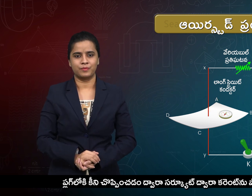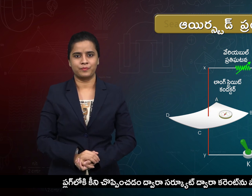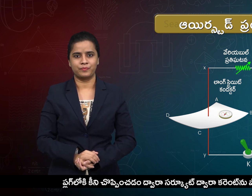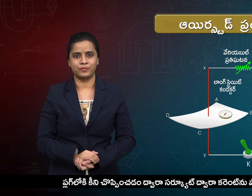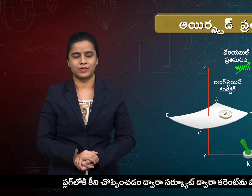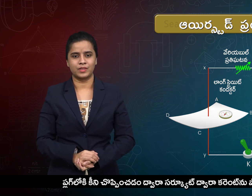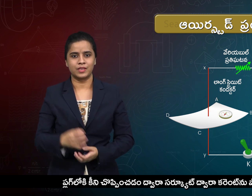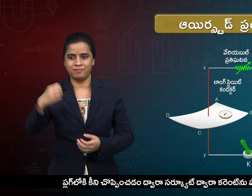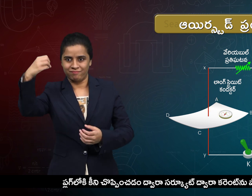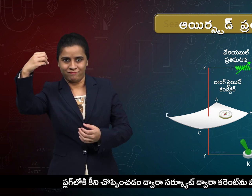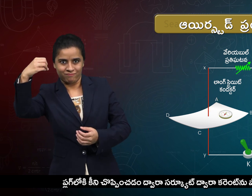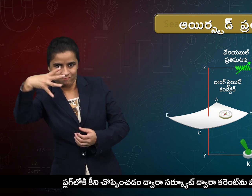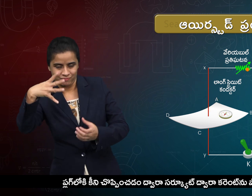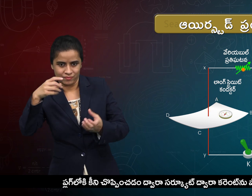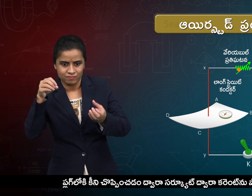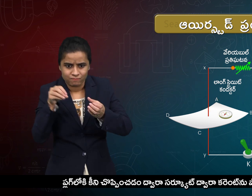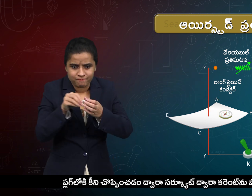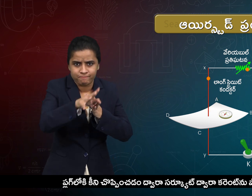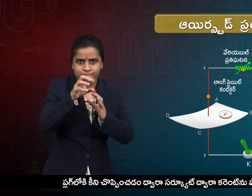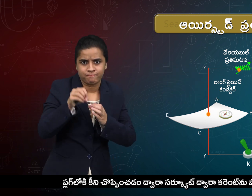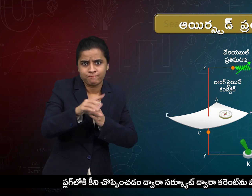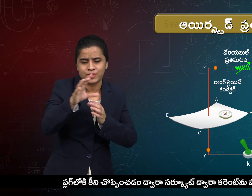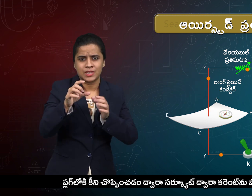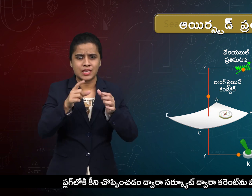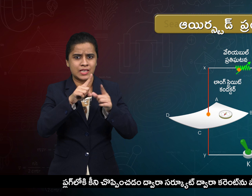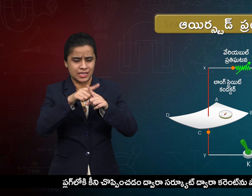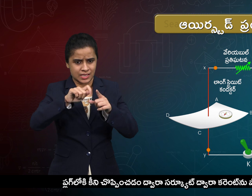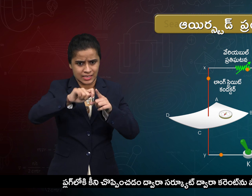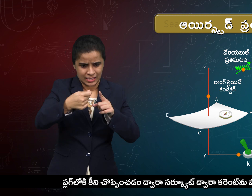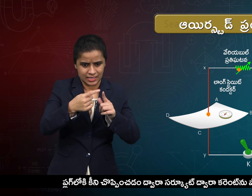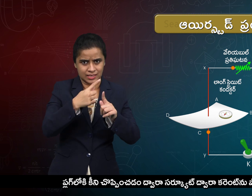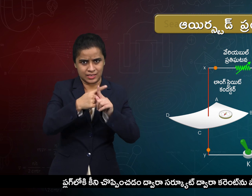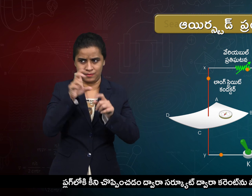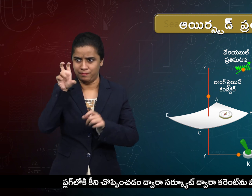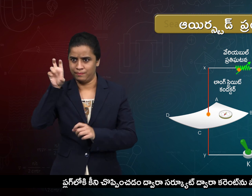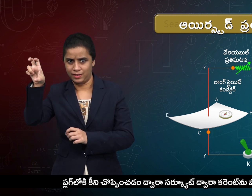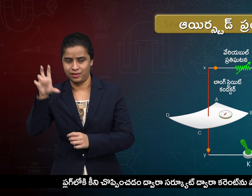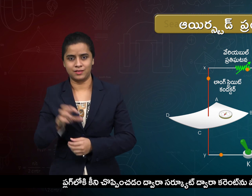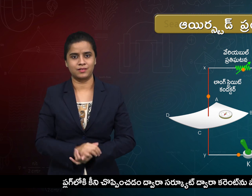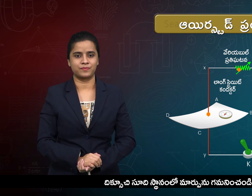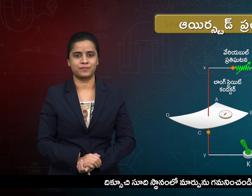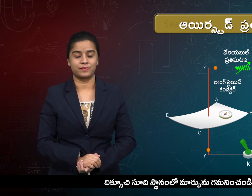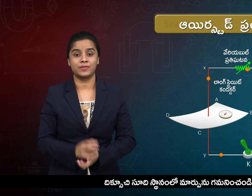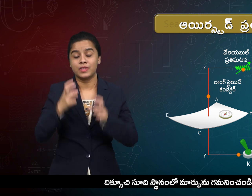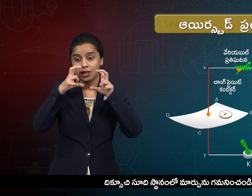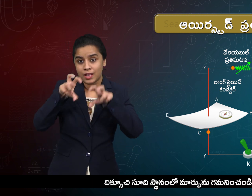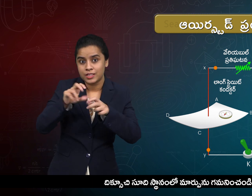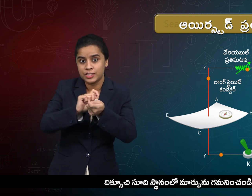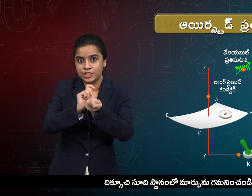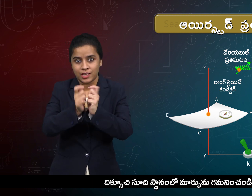ప్లగ్లోకి కీని చొప్పించడం ద్వారా సర్క్యూట్ ద్వారా కరెంటును పాస్ చేయండి. దిక్సూచి సూది స్థానంలో